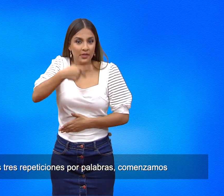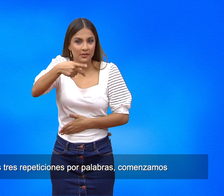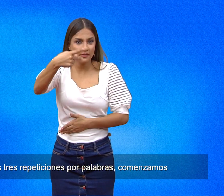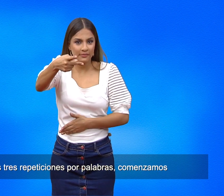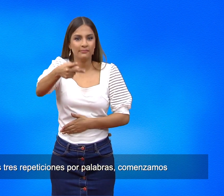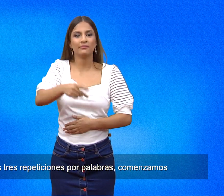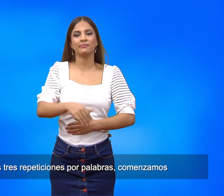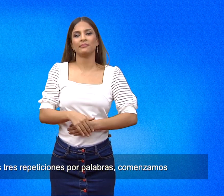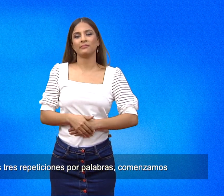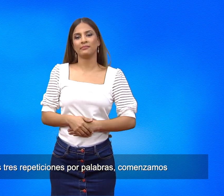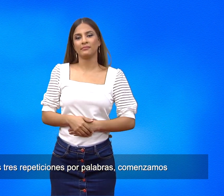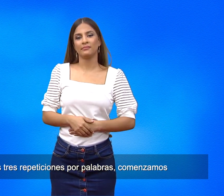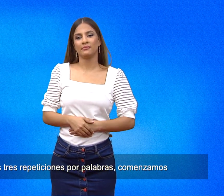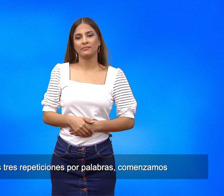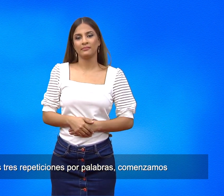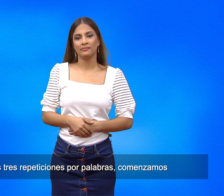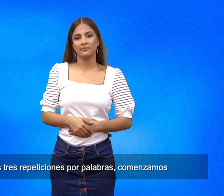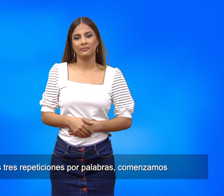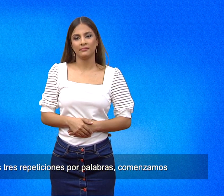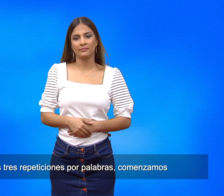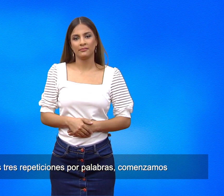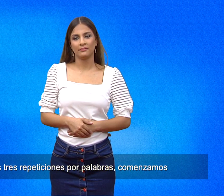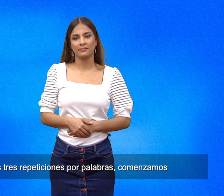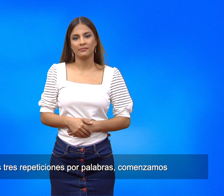ustedes repeticiones por palabras comencemos